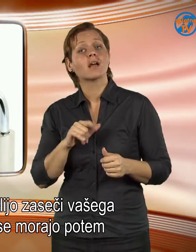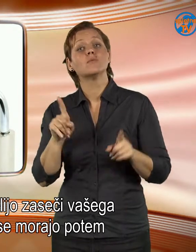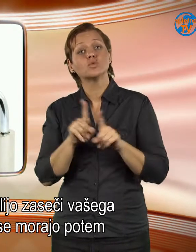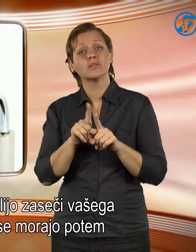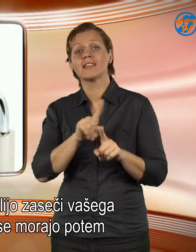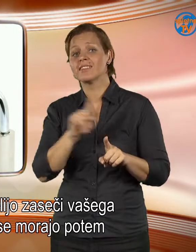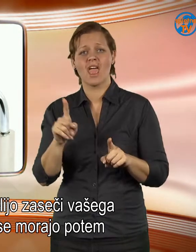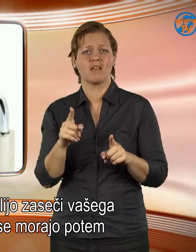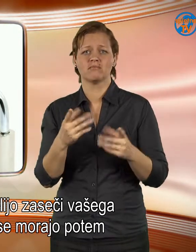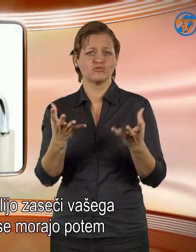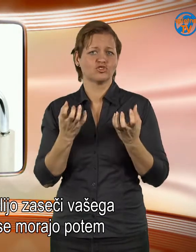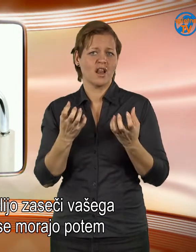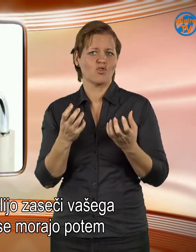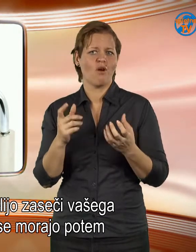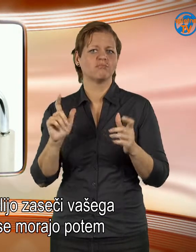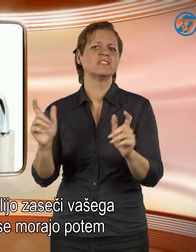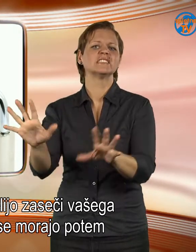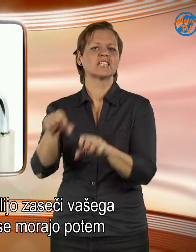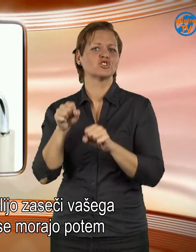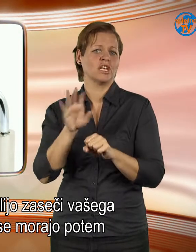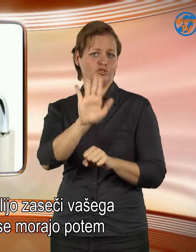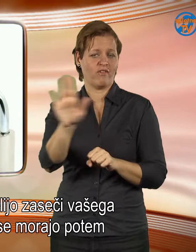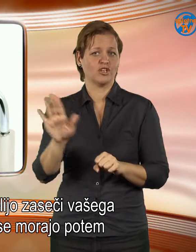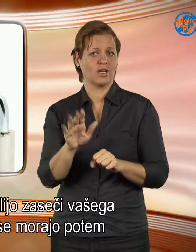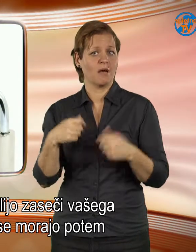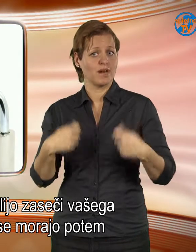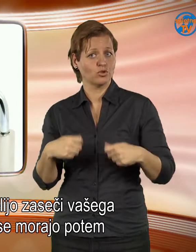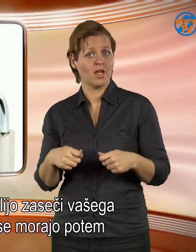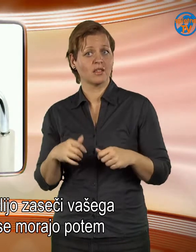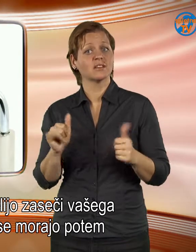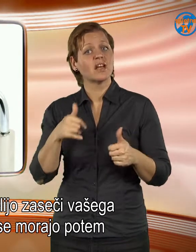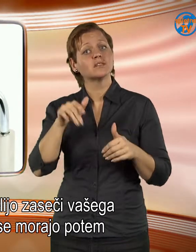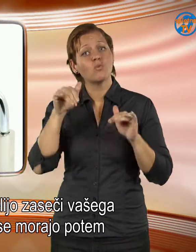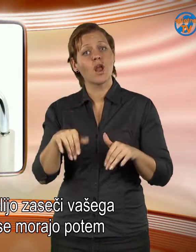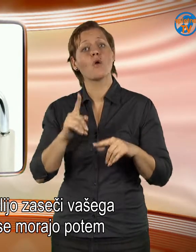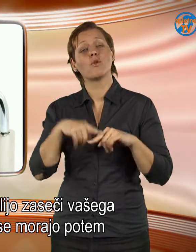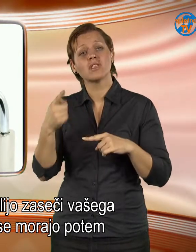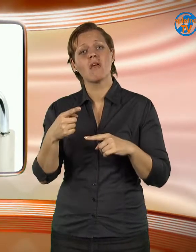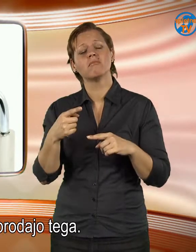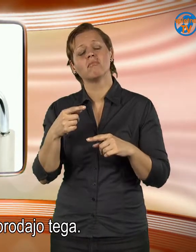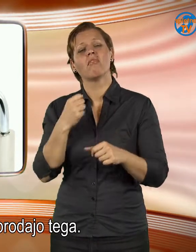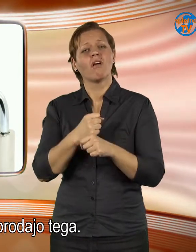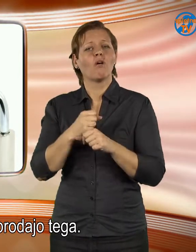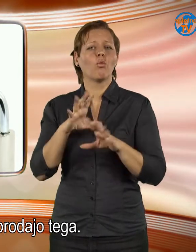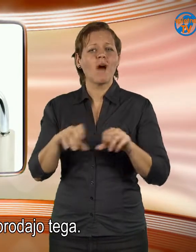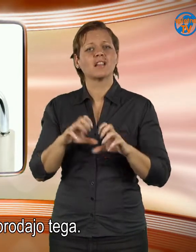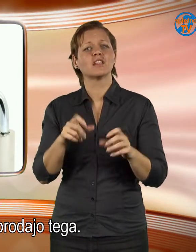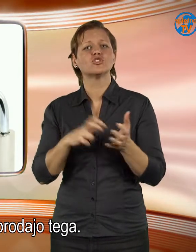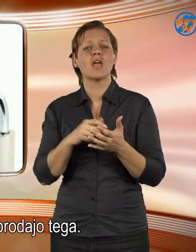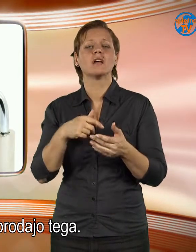Banke tudi ne želijo zaseči vašega premoženja, saj se morajo potem ubadati še s prodajo tega.